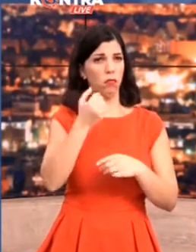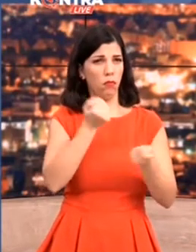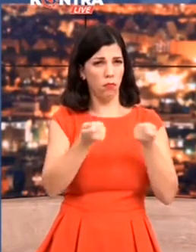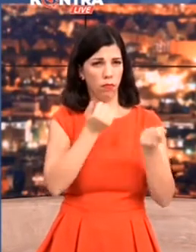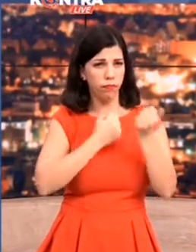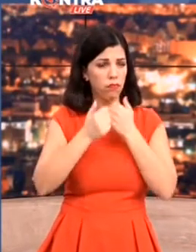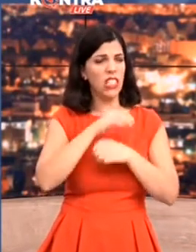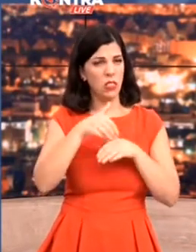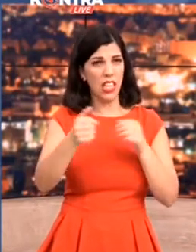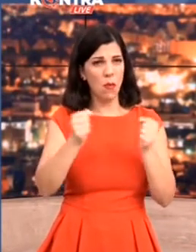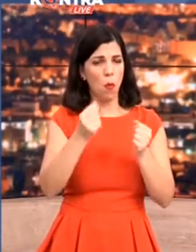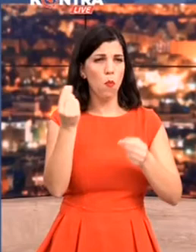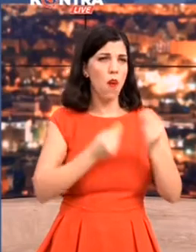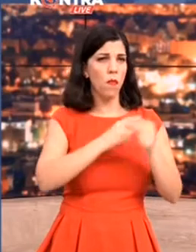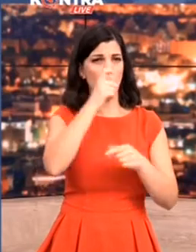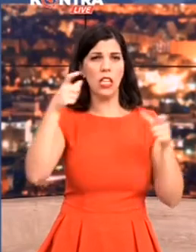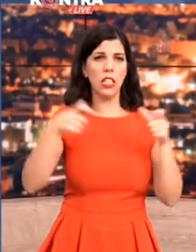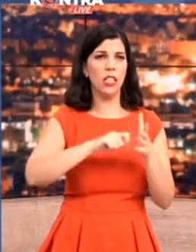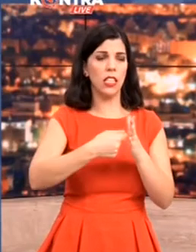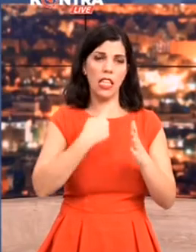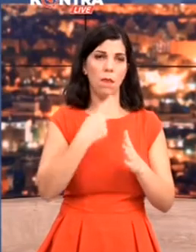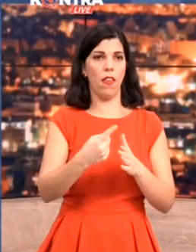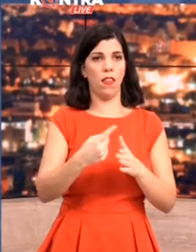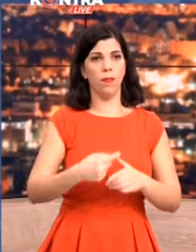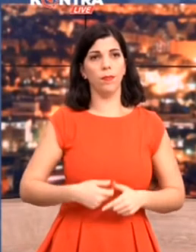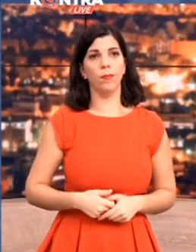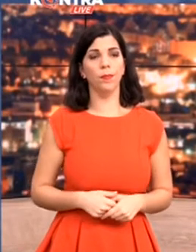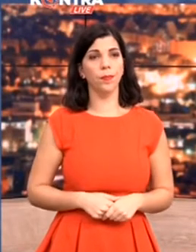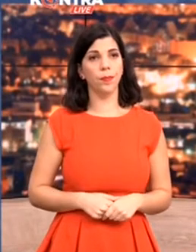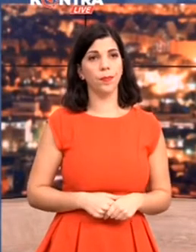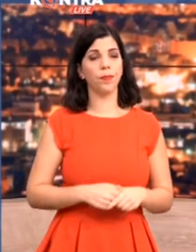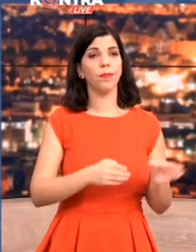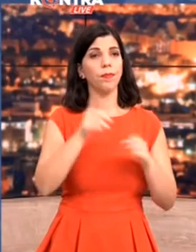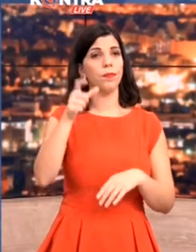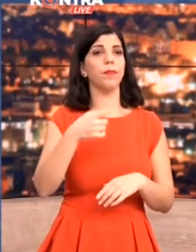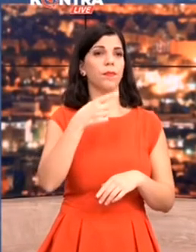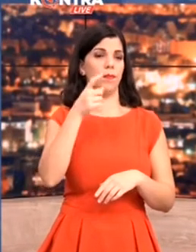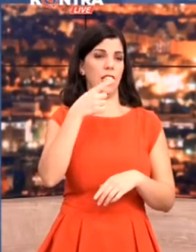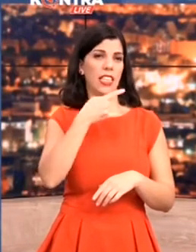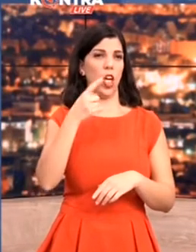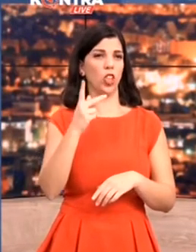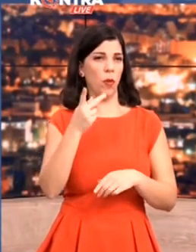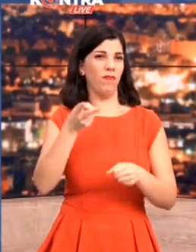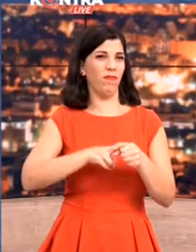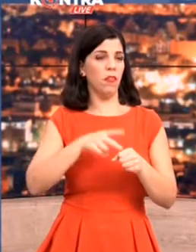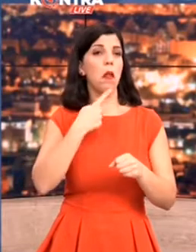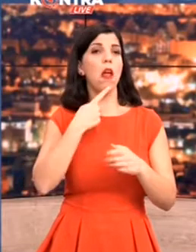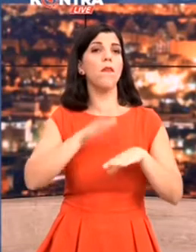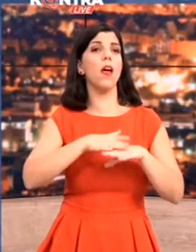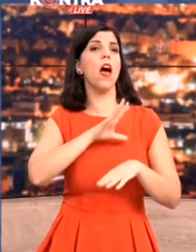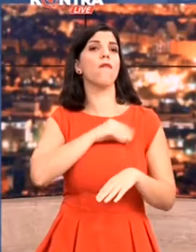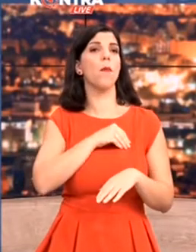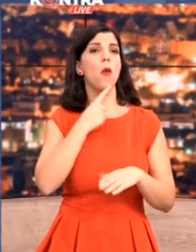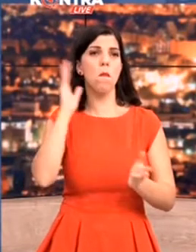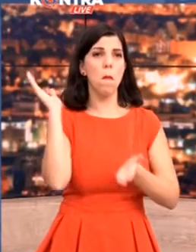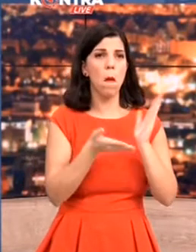ένα καταστροφικό lockdown, δήλωσε σε ανακοίνωσή του ο ΣΥΡΙΖΑ. Από έμφραγμα εξαιτίας των κακώσεων που υπέστη κατά τον